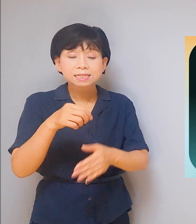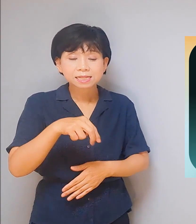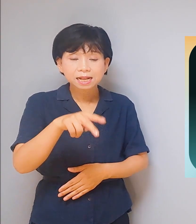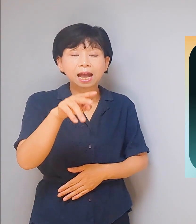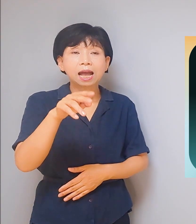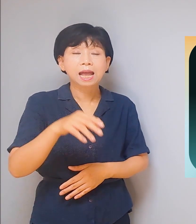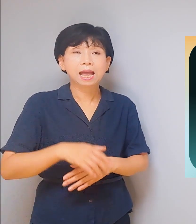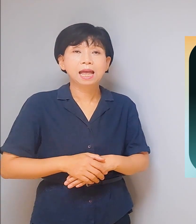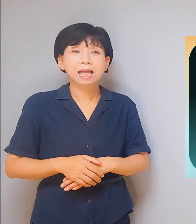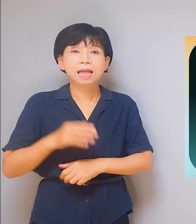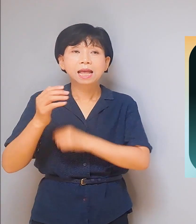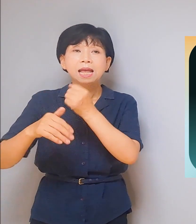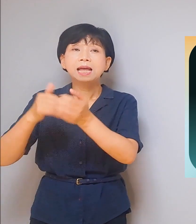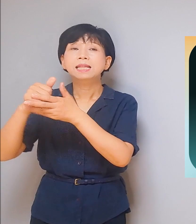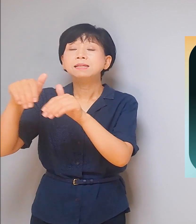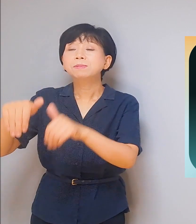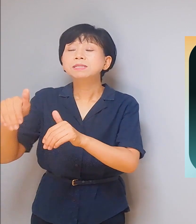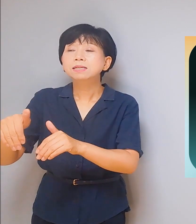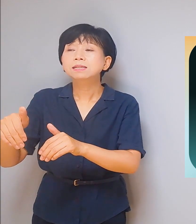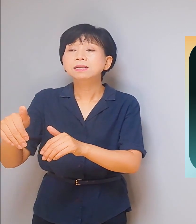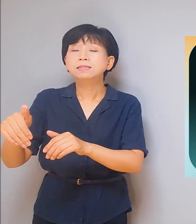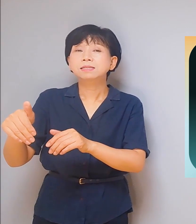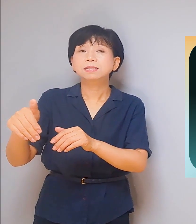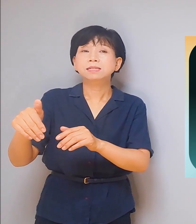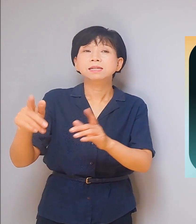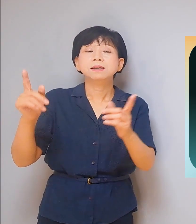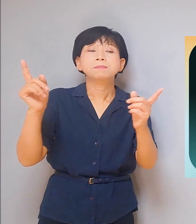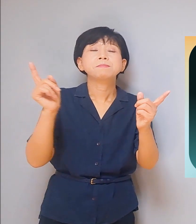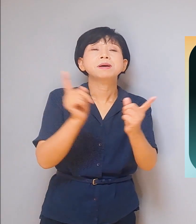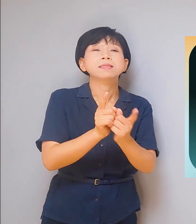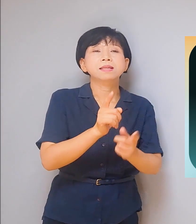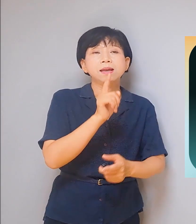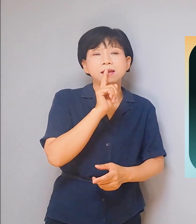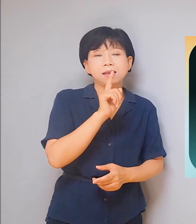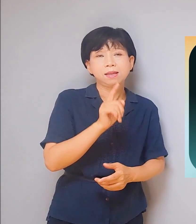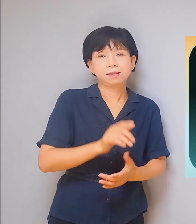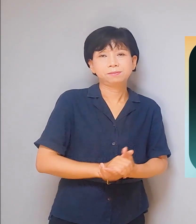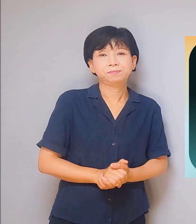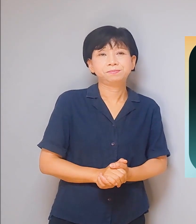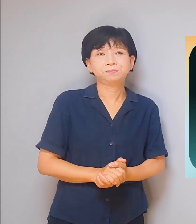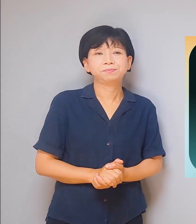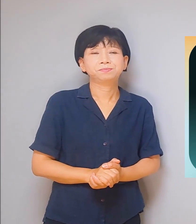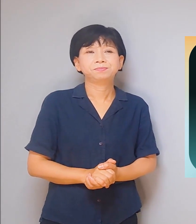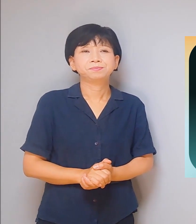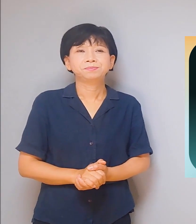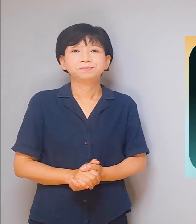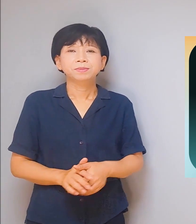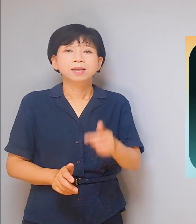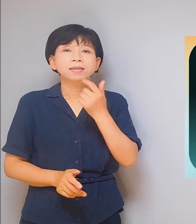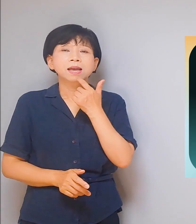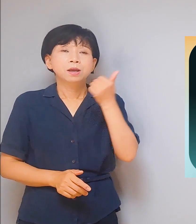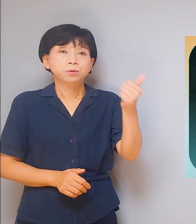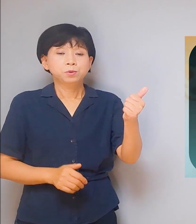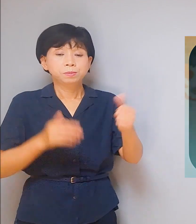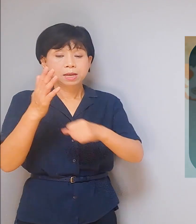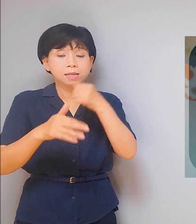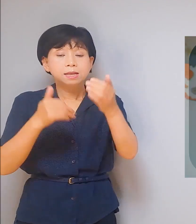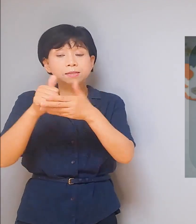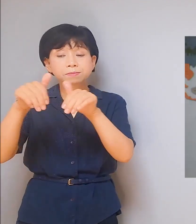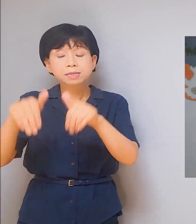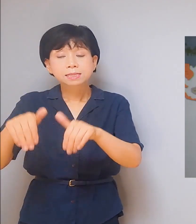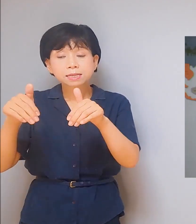있어요. 하나님의 사자들이 그를 만난지라. 아멘. 야곱이 하나님의